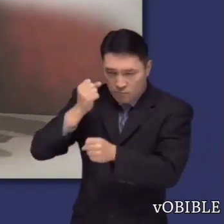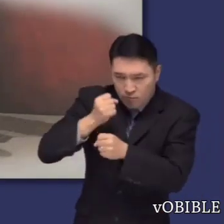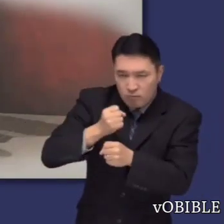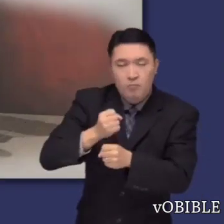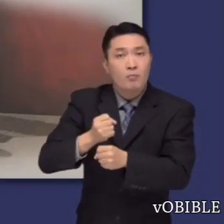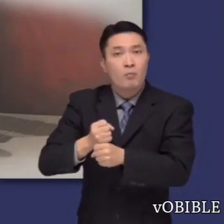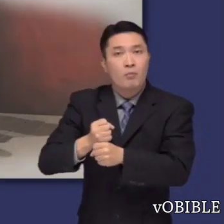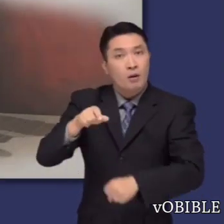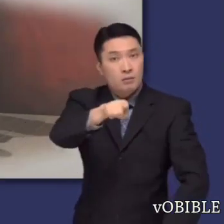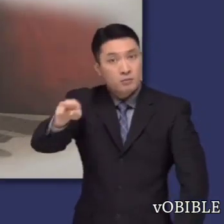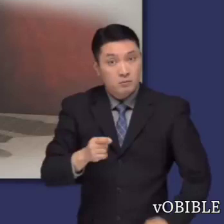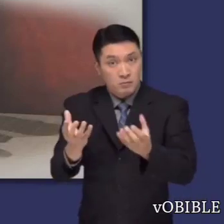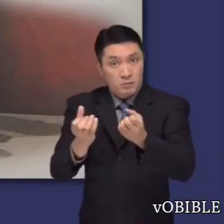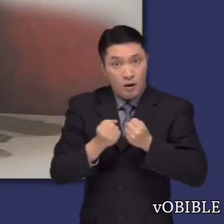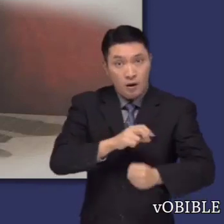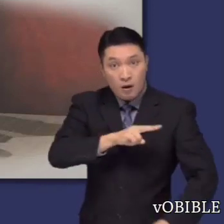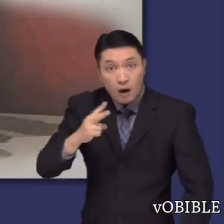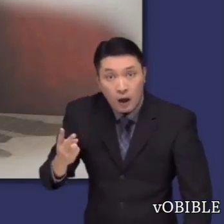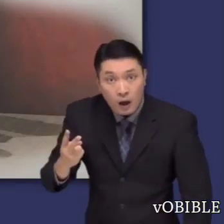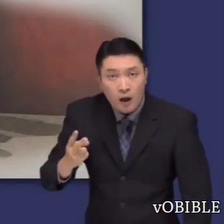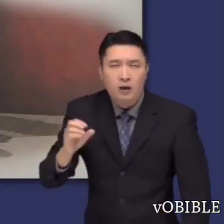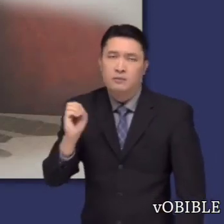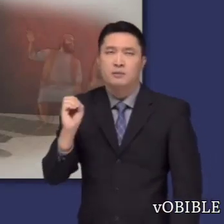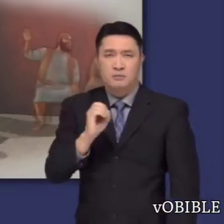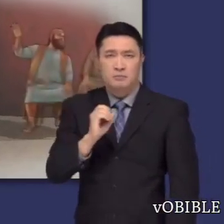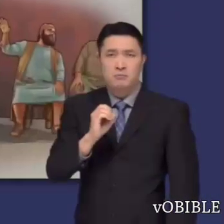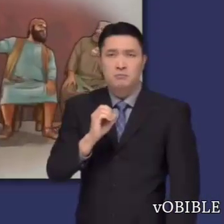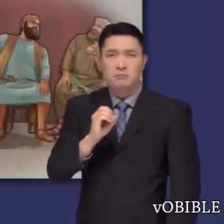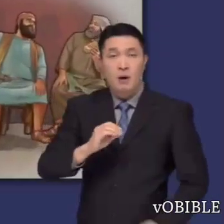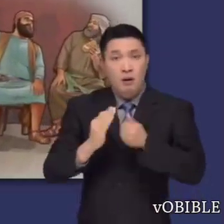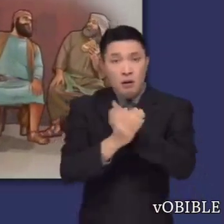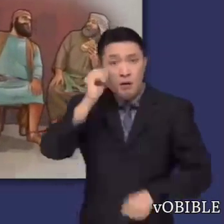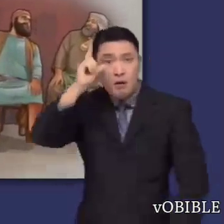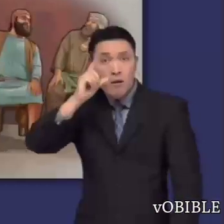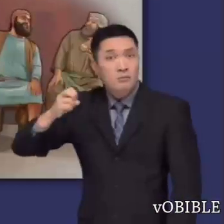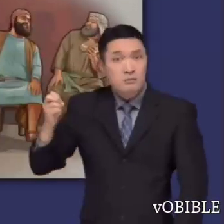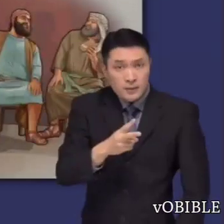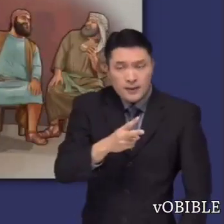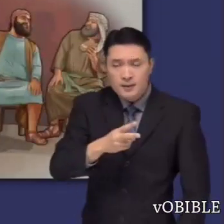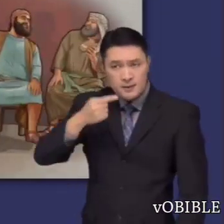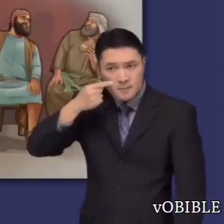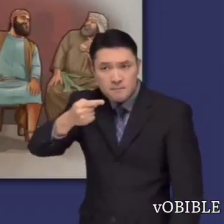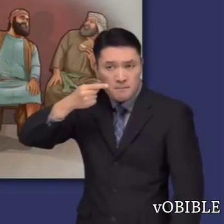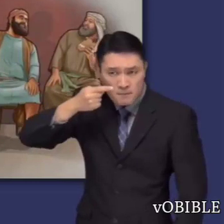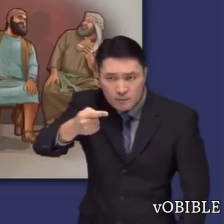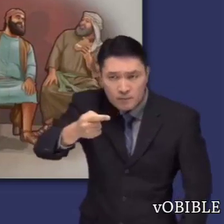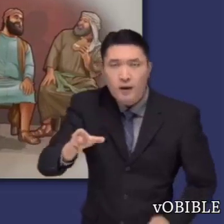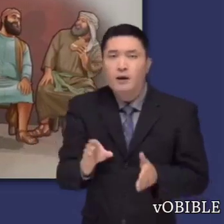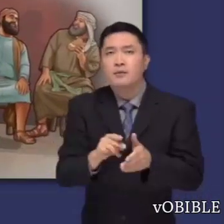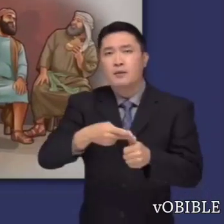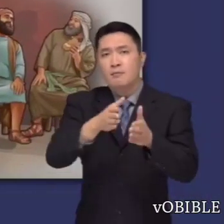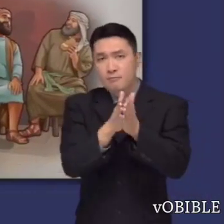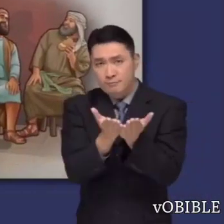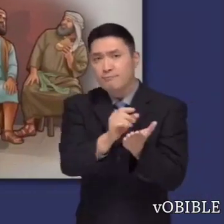养活自己。在保罗写第二封信时，那些劝告仍然适用，因为当时会众中